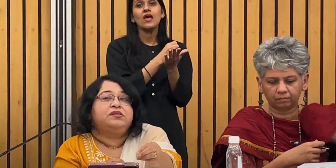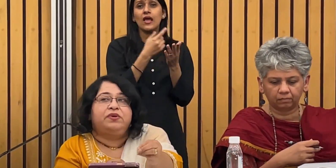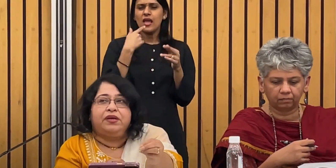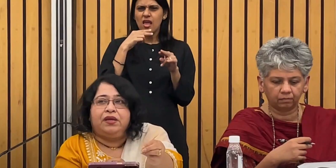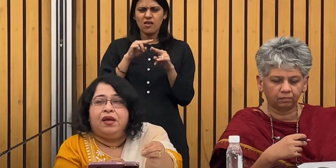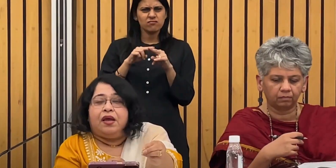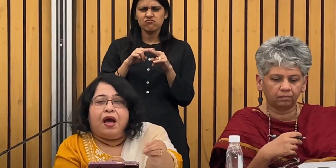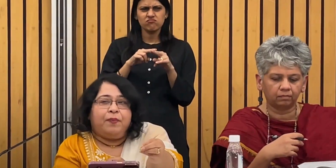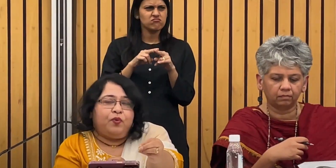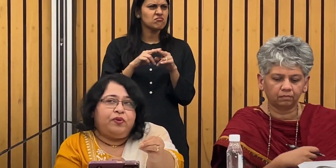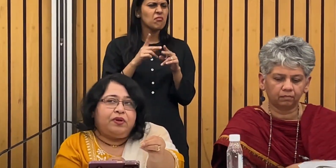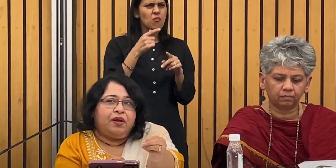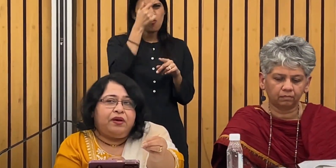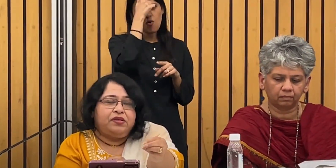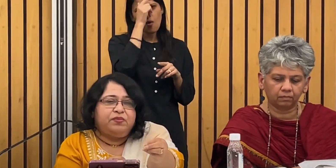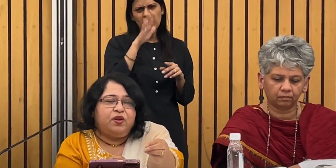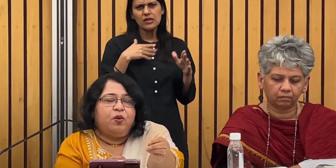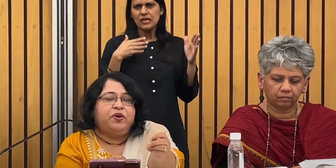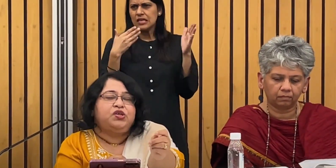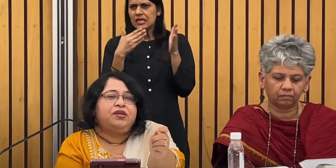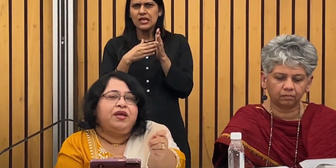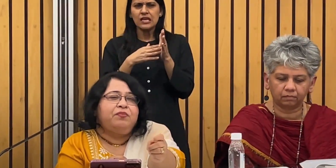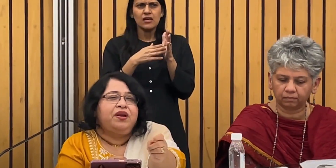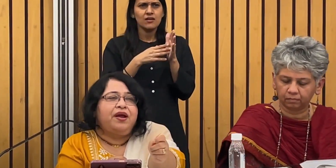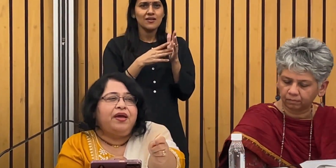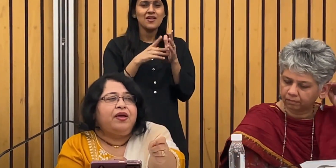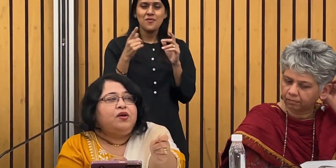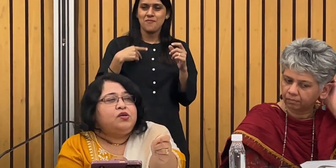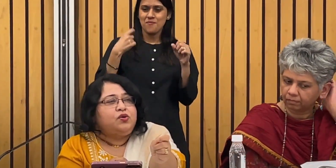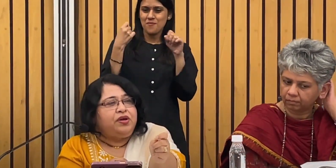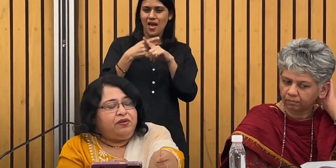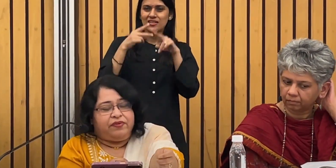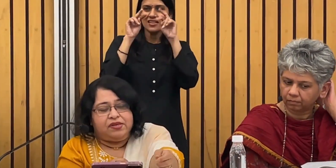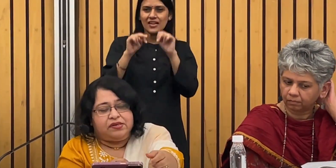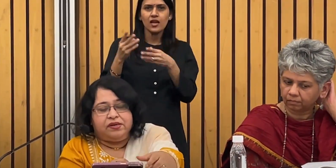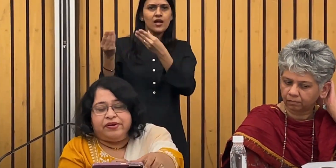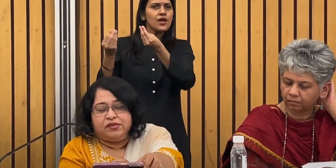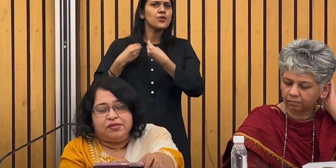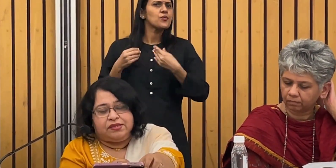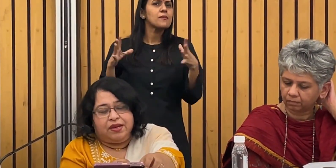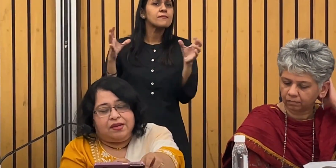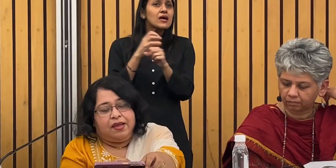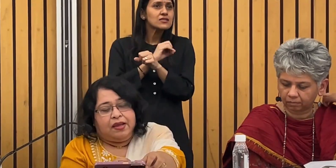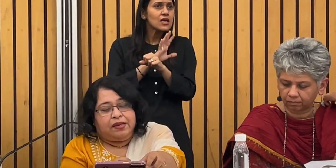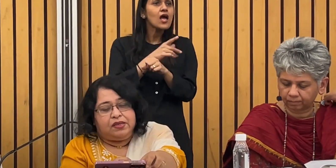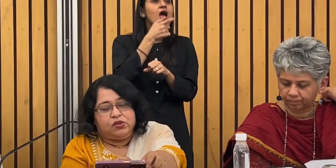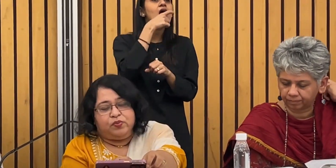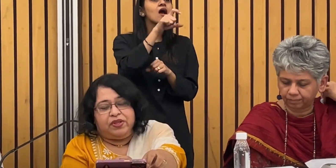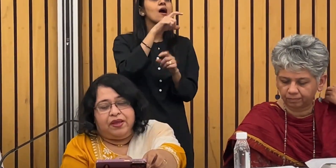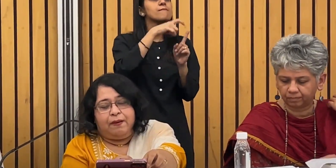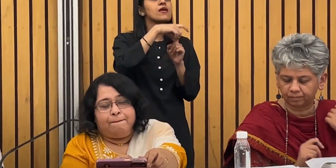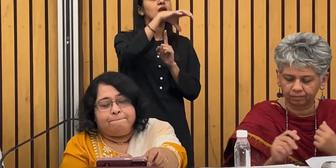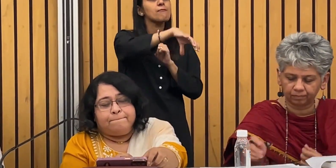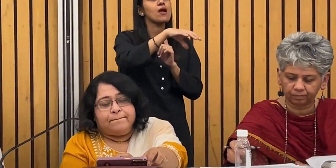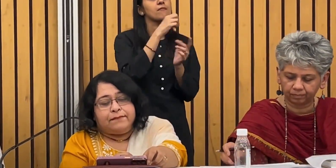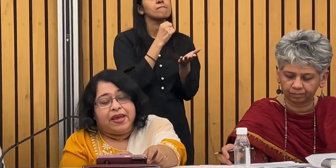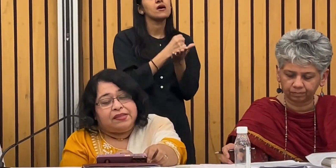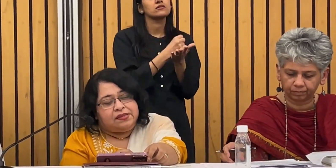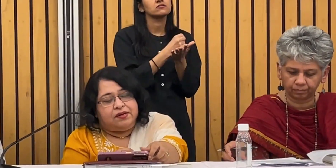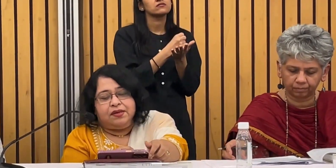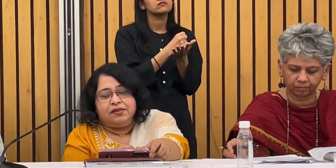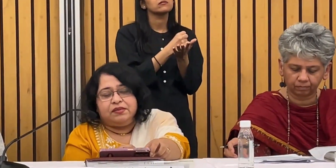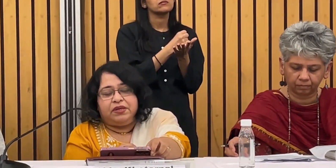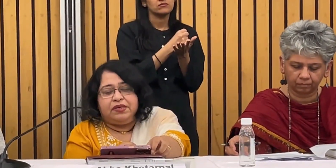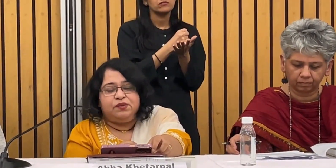हो, डिसेबिलिटी आपको अगर रीजनेबल अकोमोडेशन नहीं मिल रहा है. सो ग्रीवियंस रिड्रेसल सेल needs to be there,